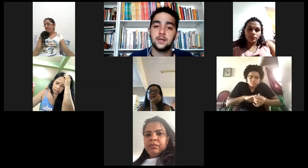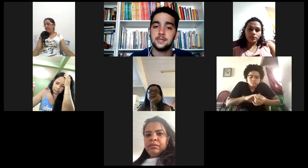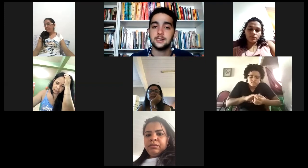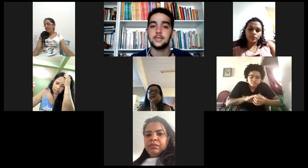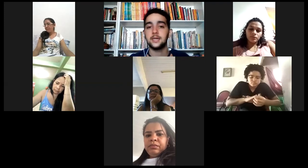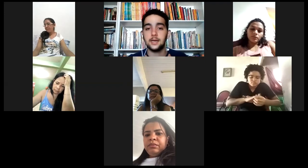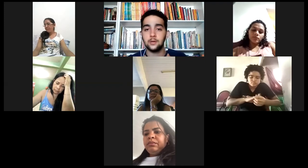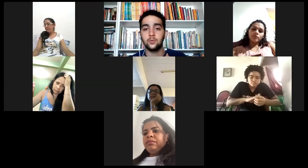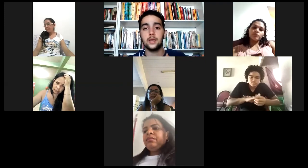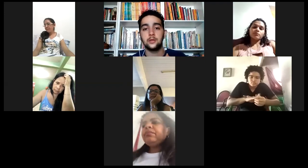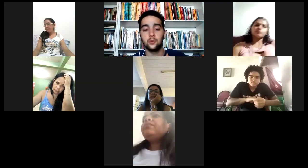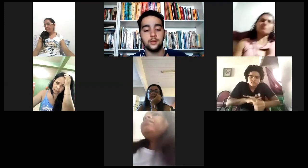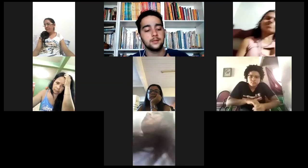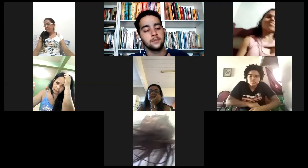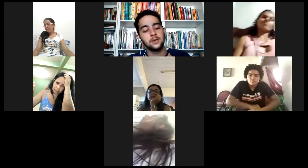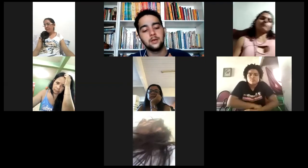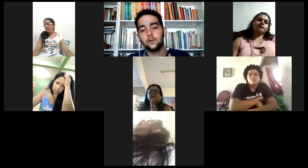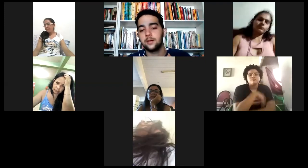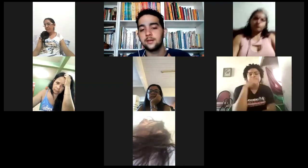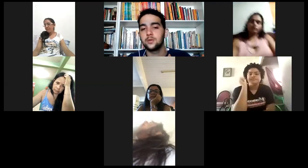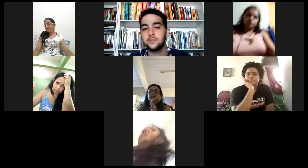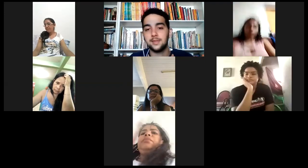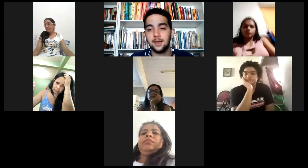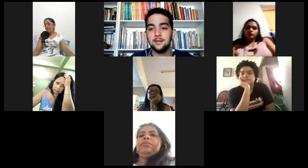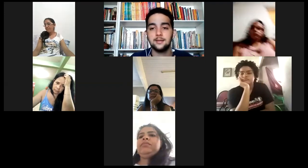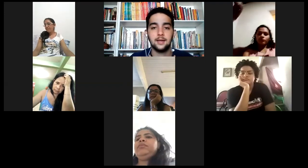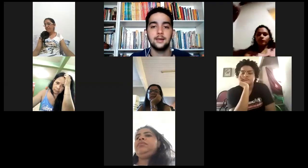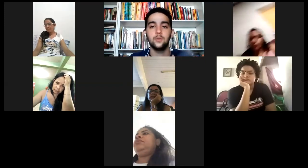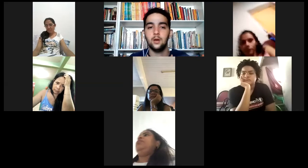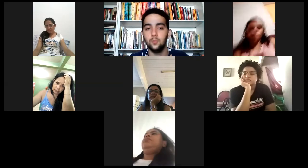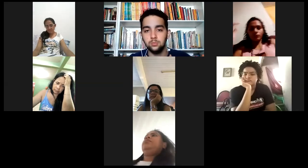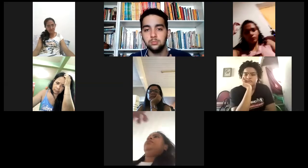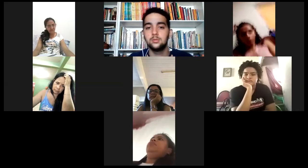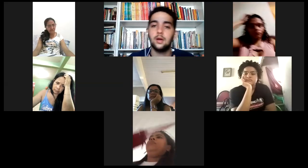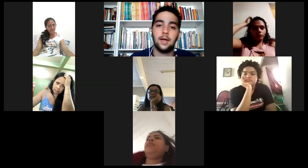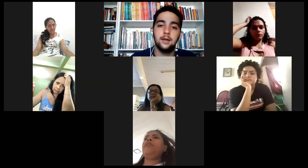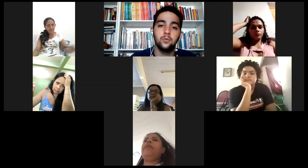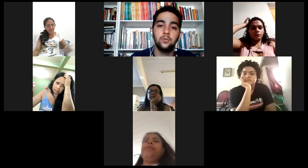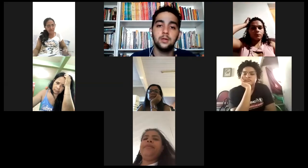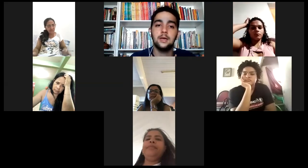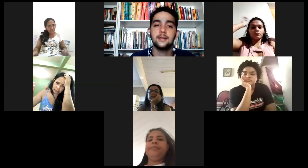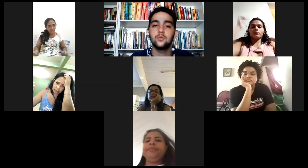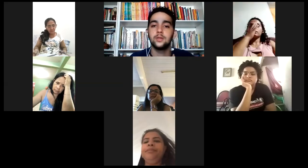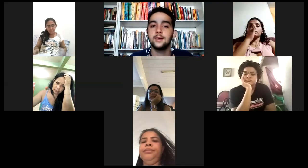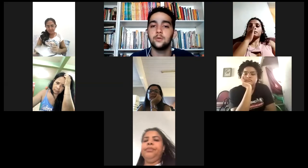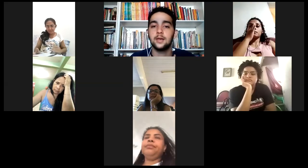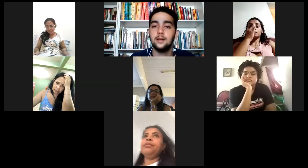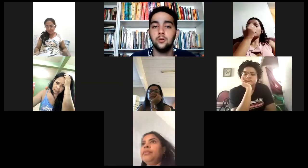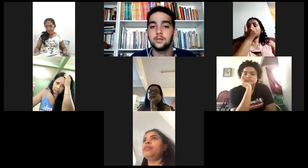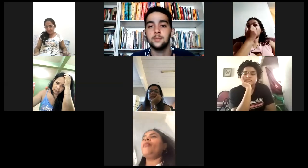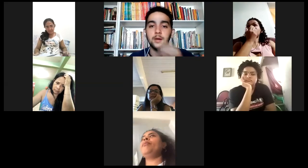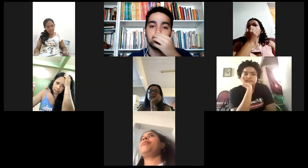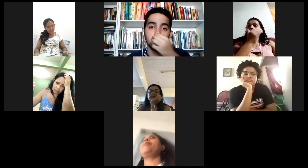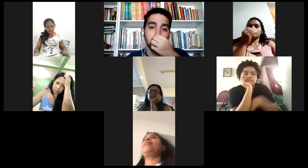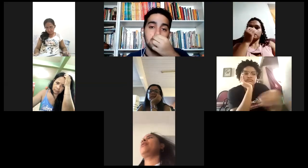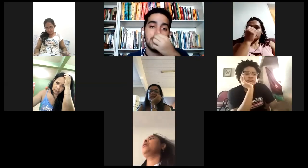as diferenças entre L1 e L2, que foram as línguas maternas, que é a língua 1, a L1, e a segunda língua, que é a L2.